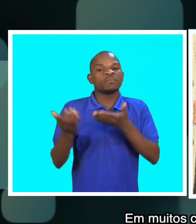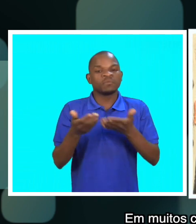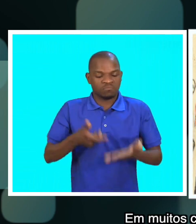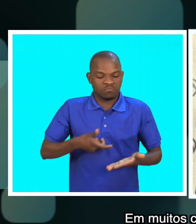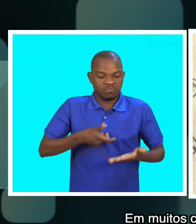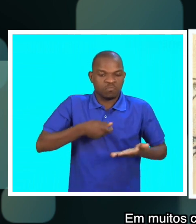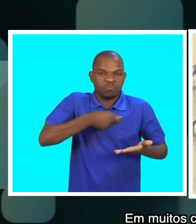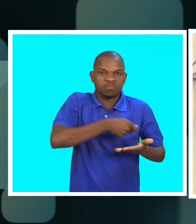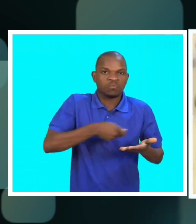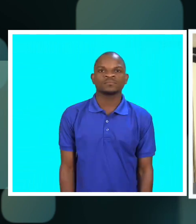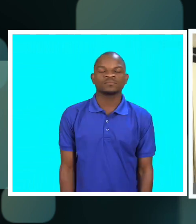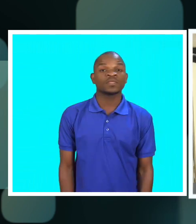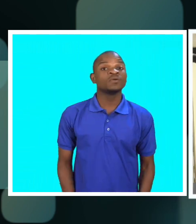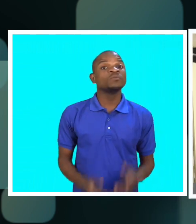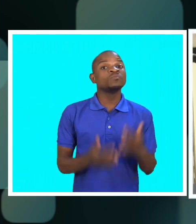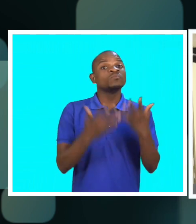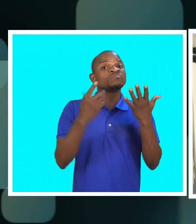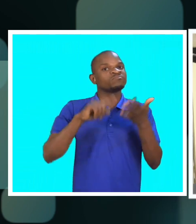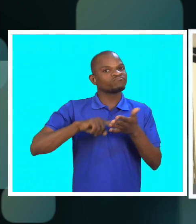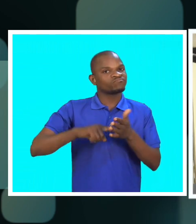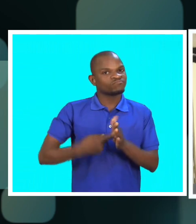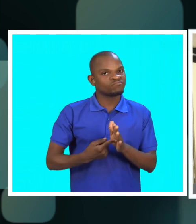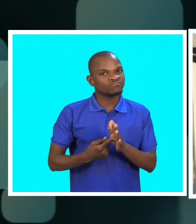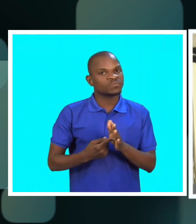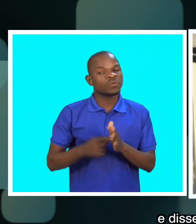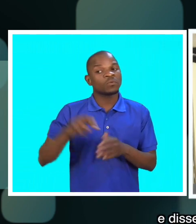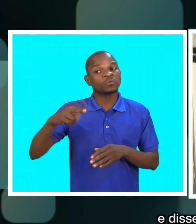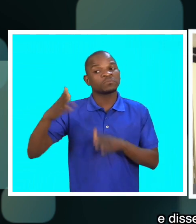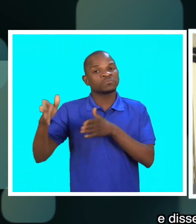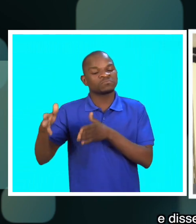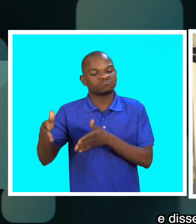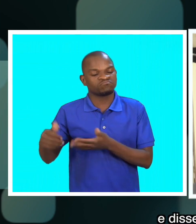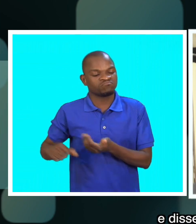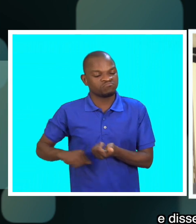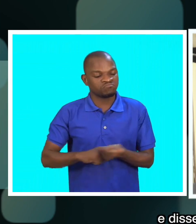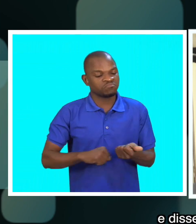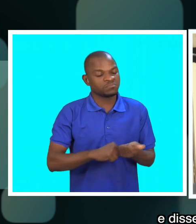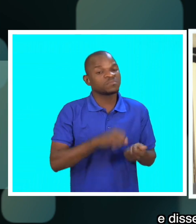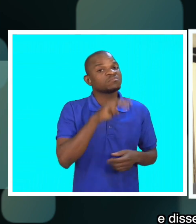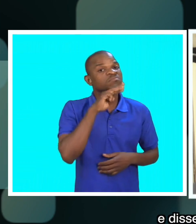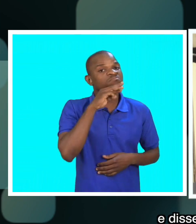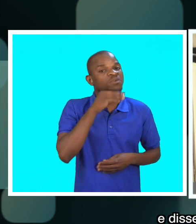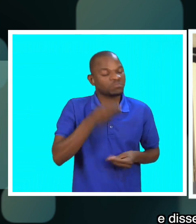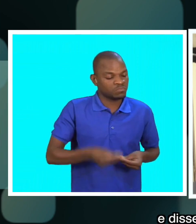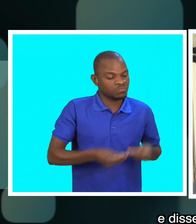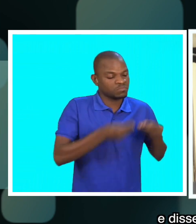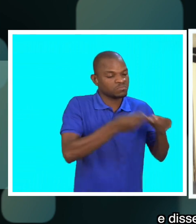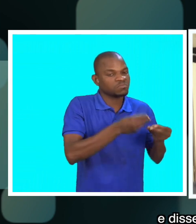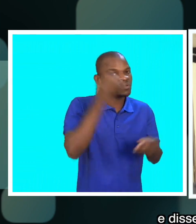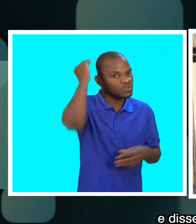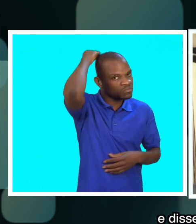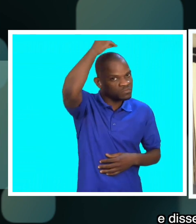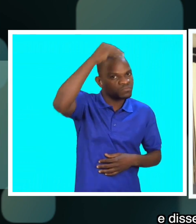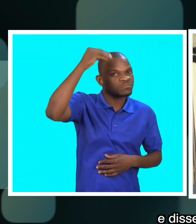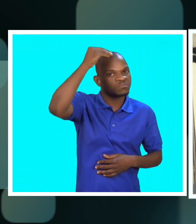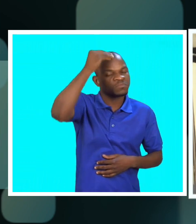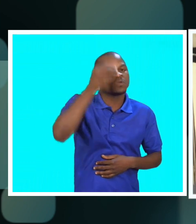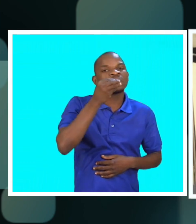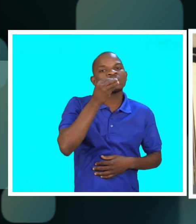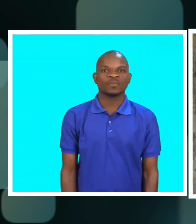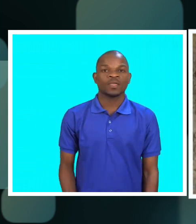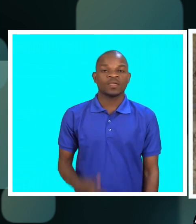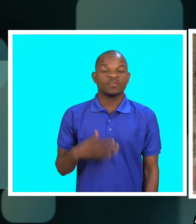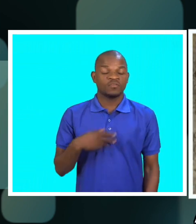medicamento tradicional. Eu vi que ela estava a passar mal e me disseram que era por falta de medicamento. Então eu